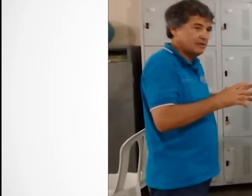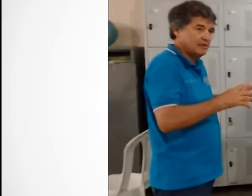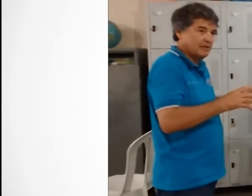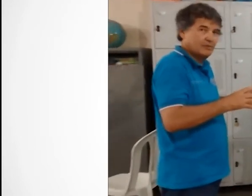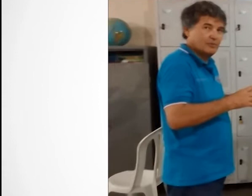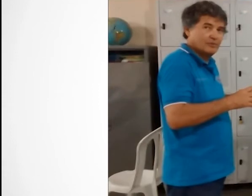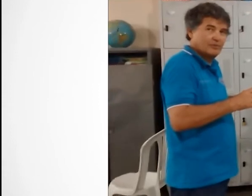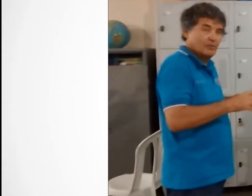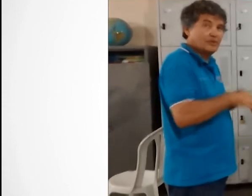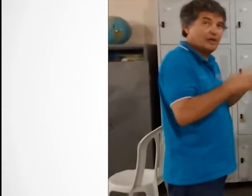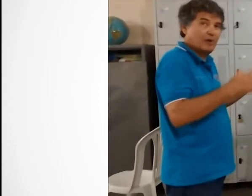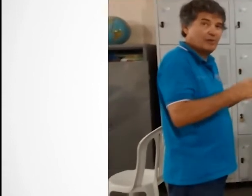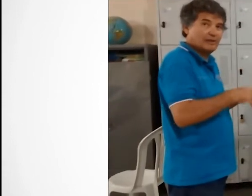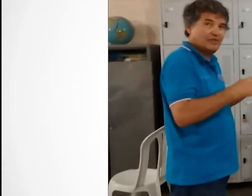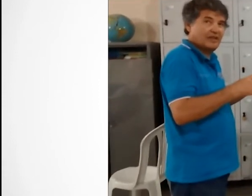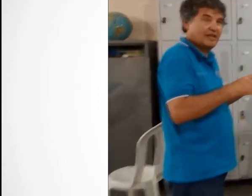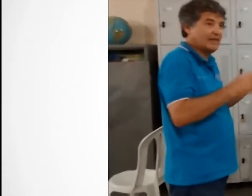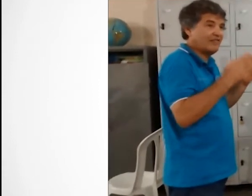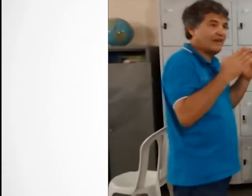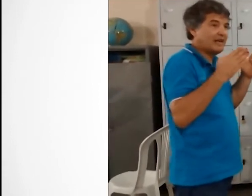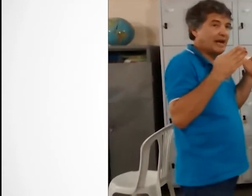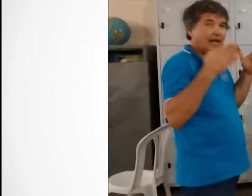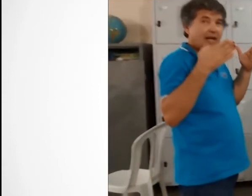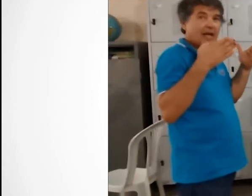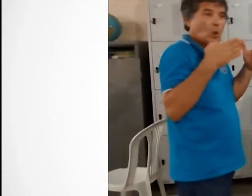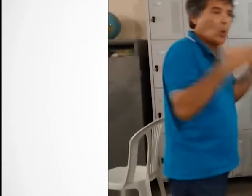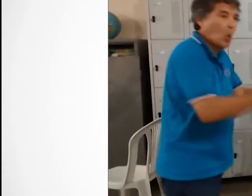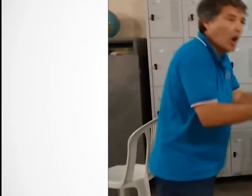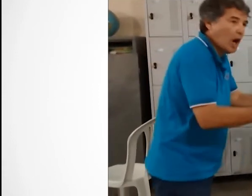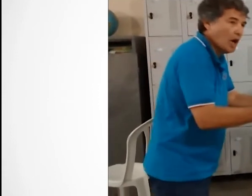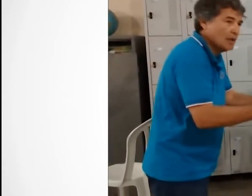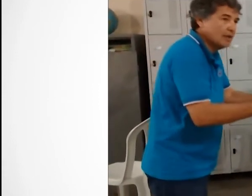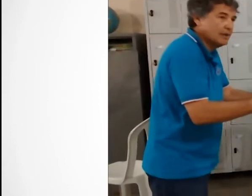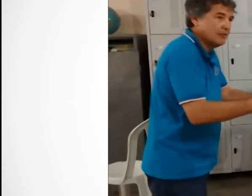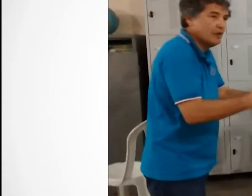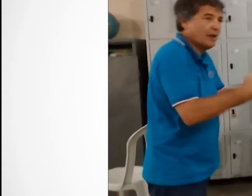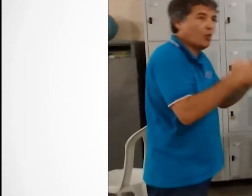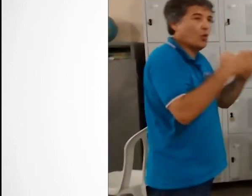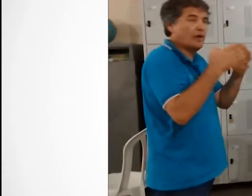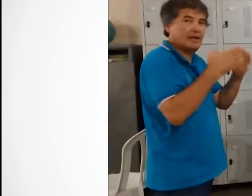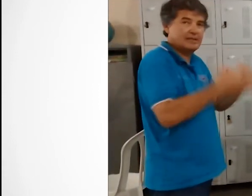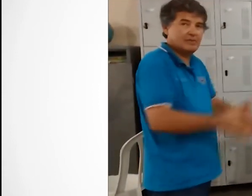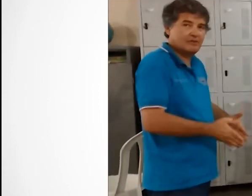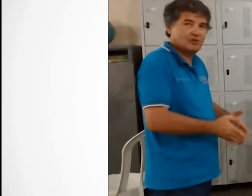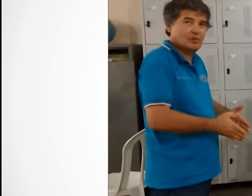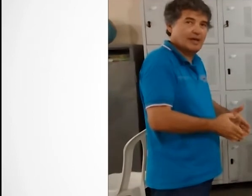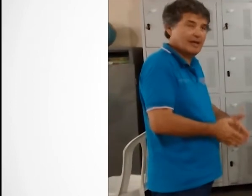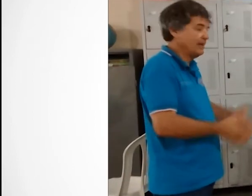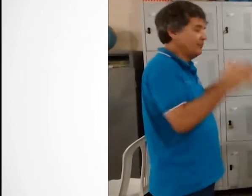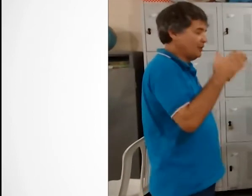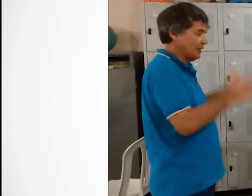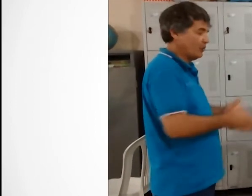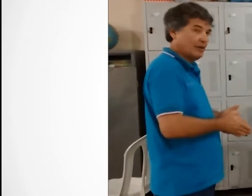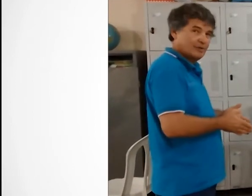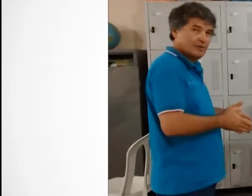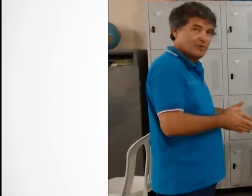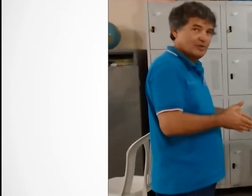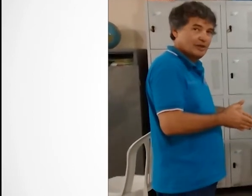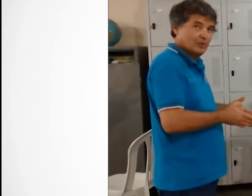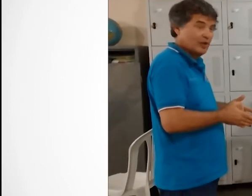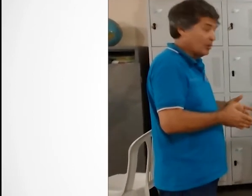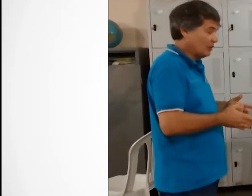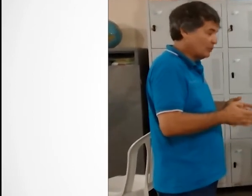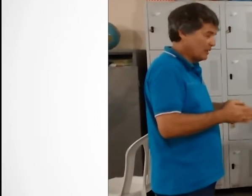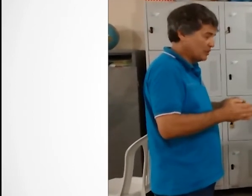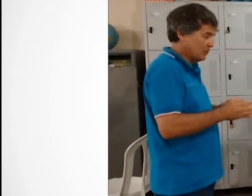organize, ou está igual, ou está diferente, ele vai na cor. Foi na cor em relação à vestuária, foi na cor em relação ao